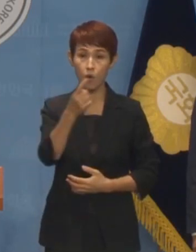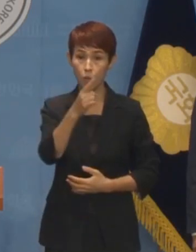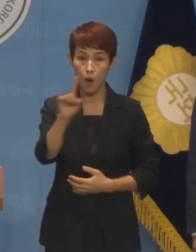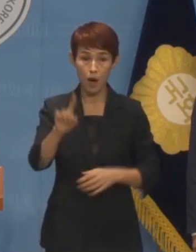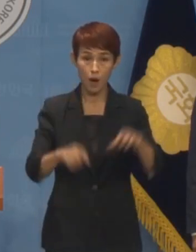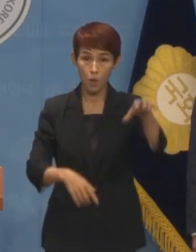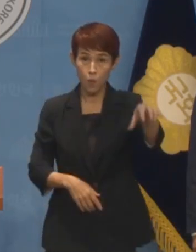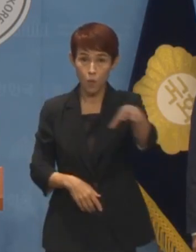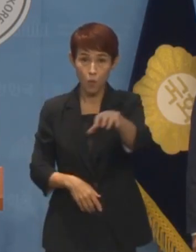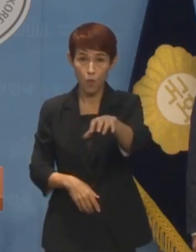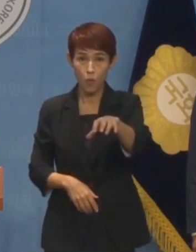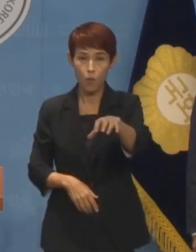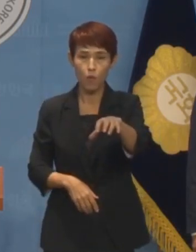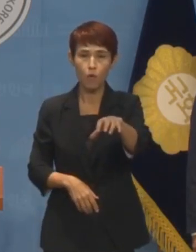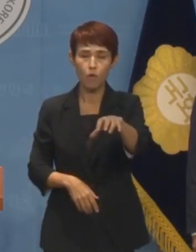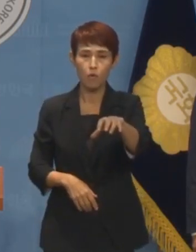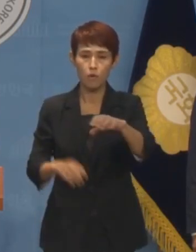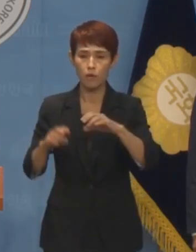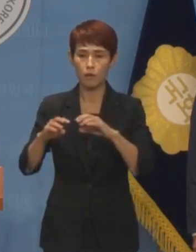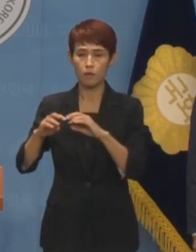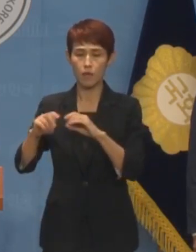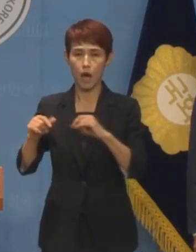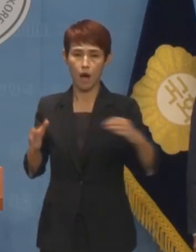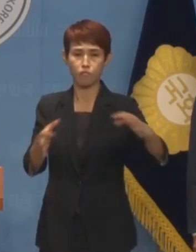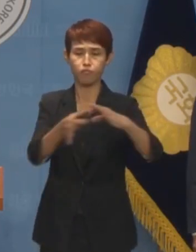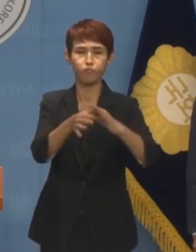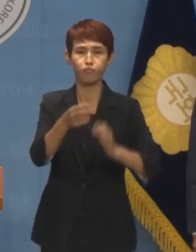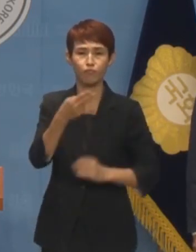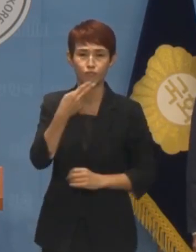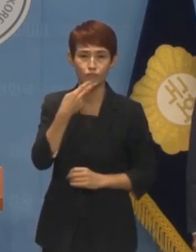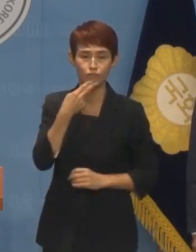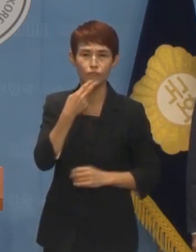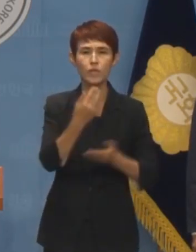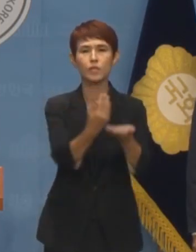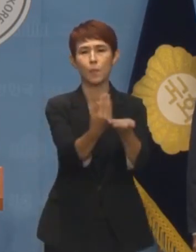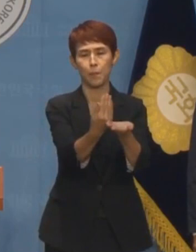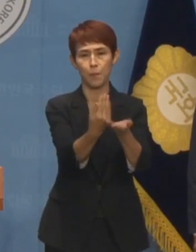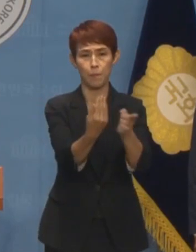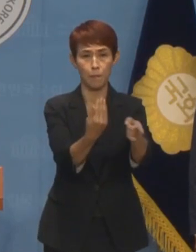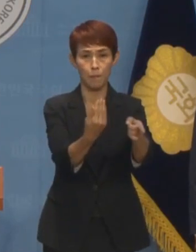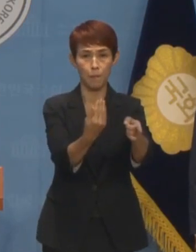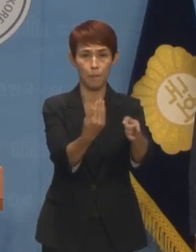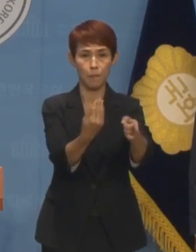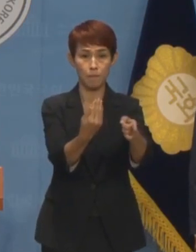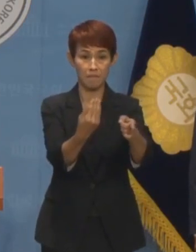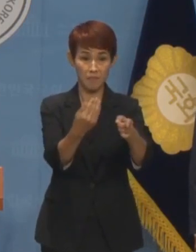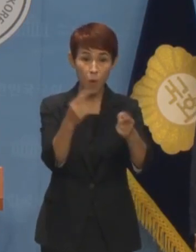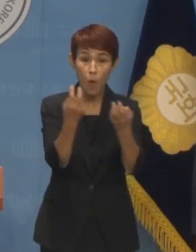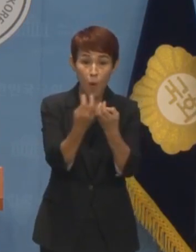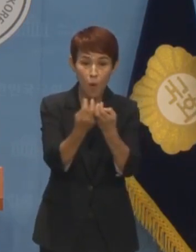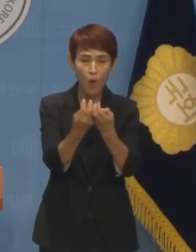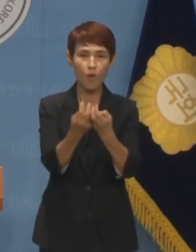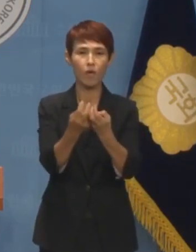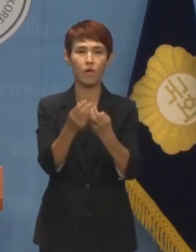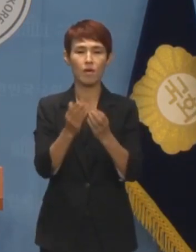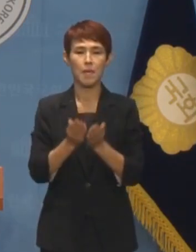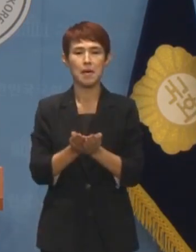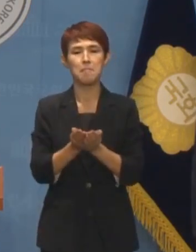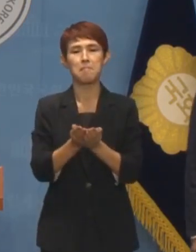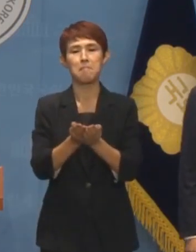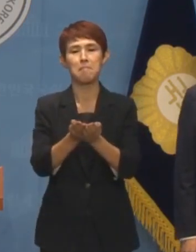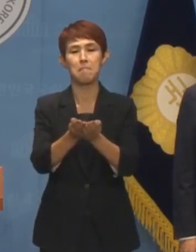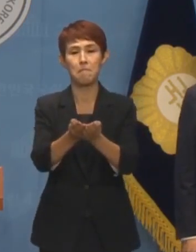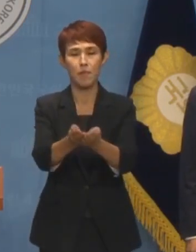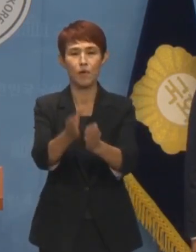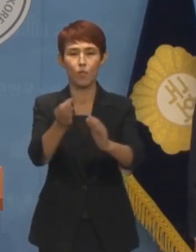강화도에서 육로로 연결되지 않은 섬으로 구성된 서도면의 경우 직접 배를 타고 들어가 돈 봉투를